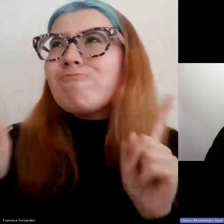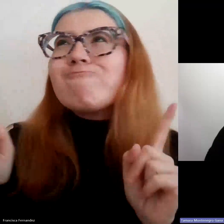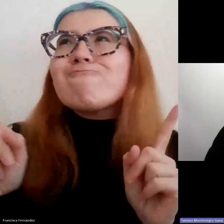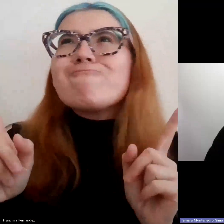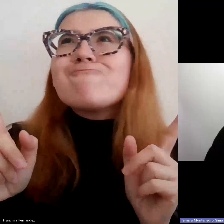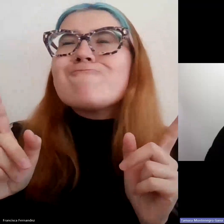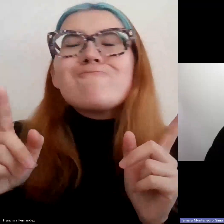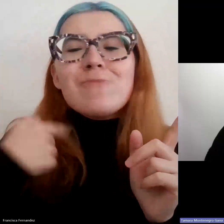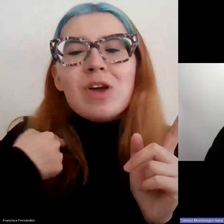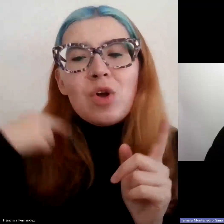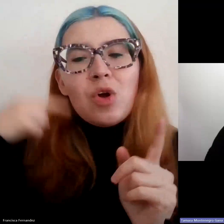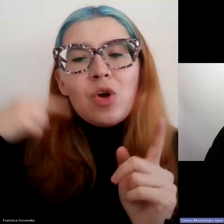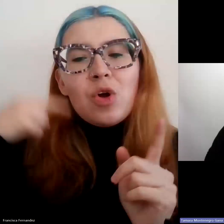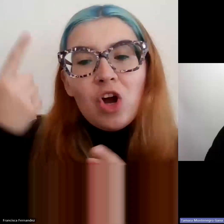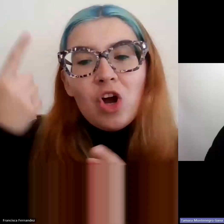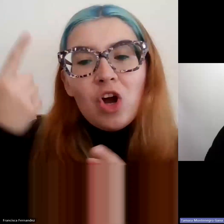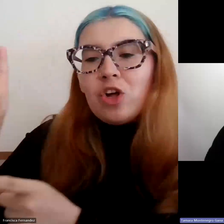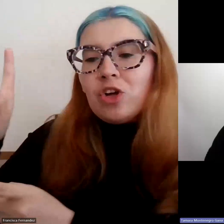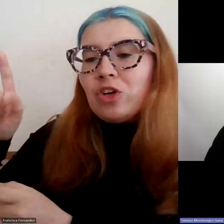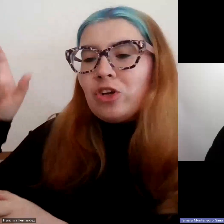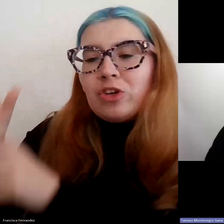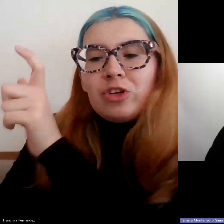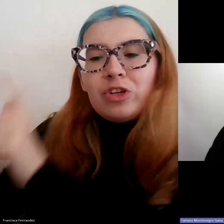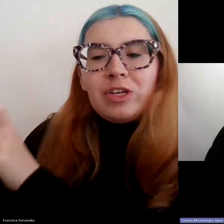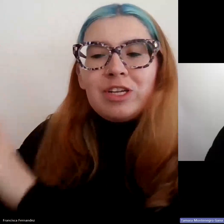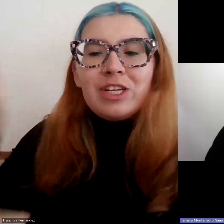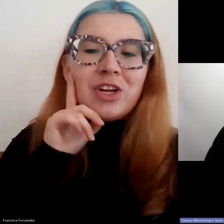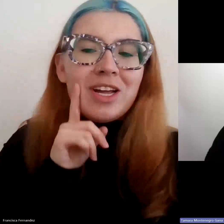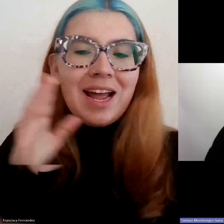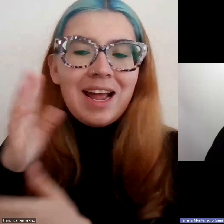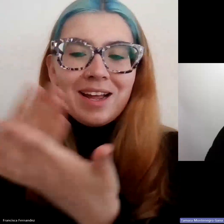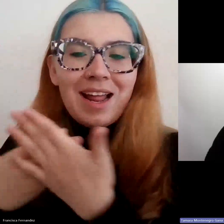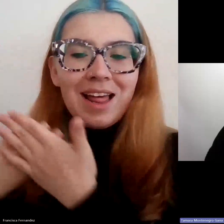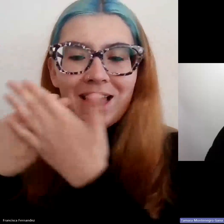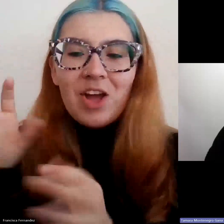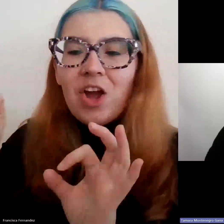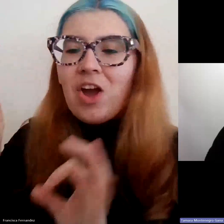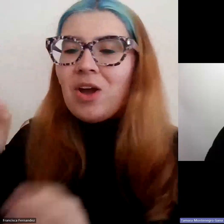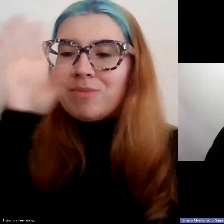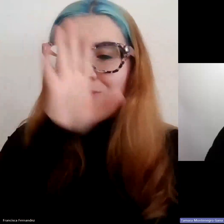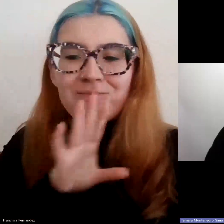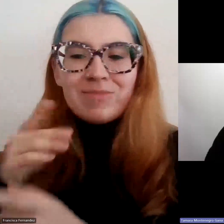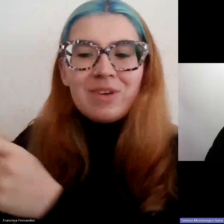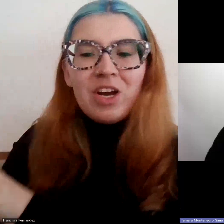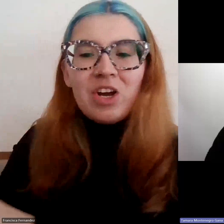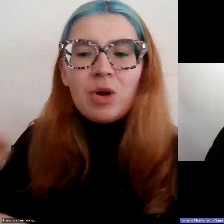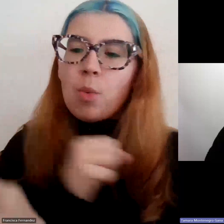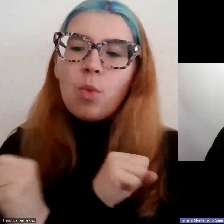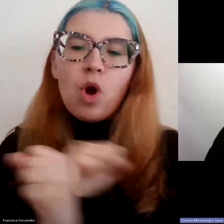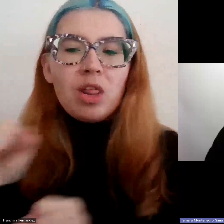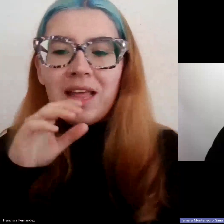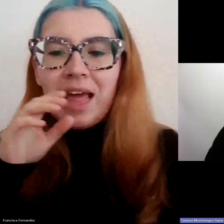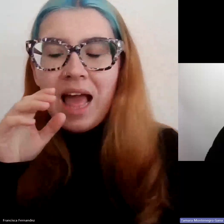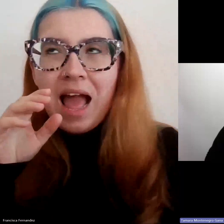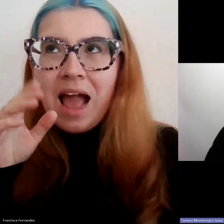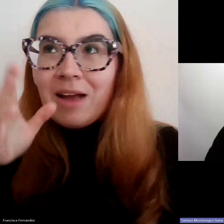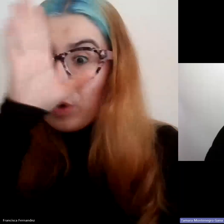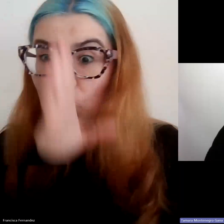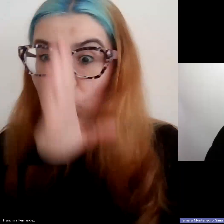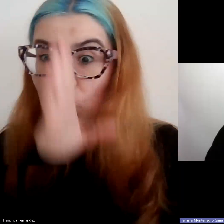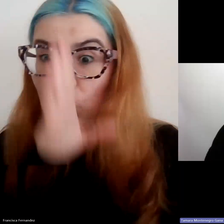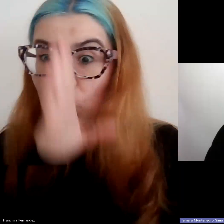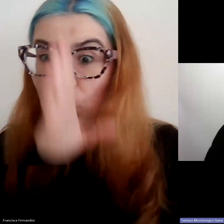podía ocuparlo, no era problema, pero él pensaba un poco diferente, que otras personas sordas estudiaban, no